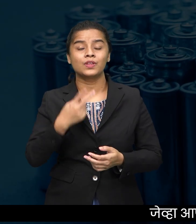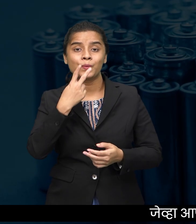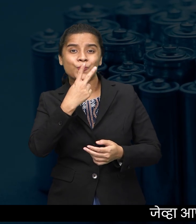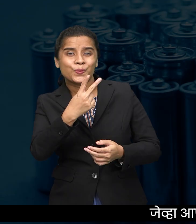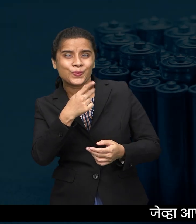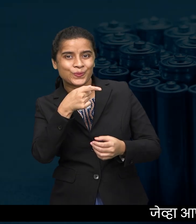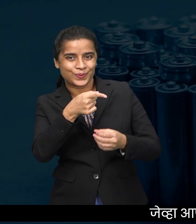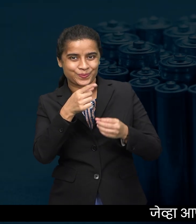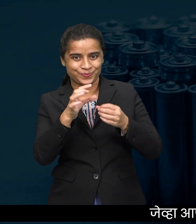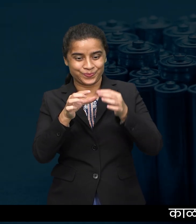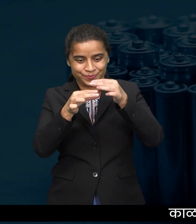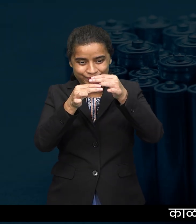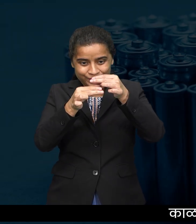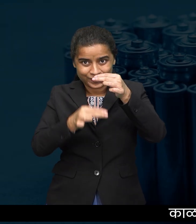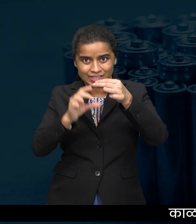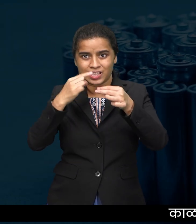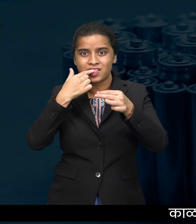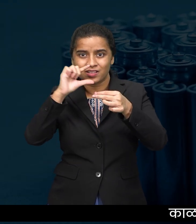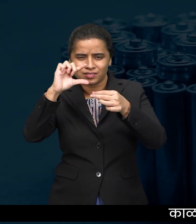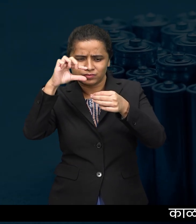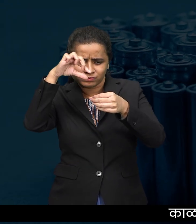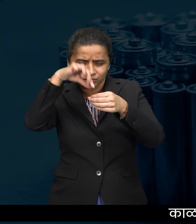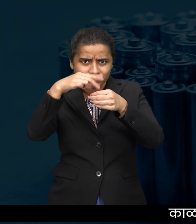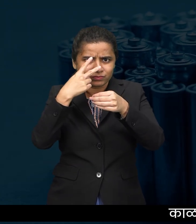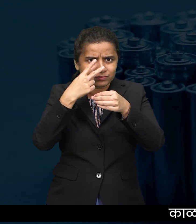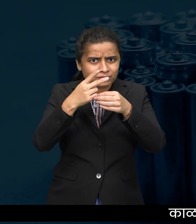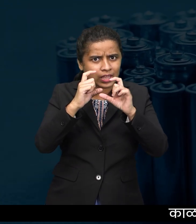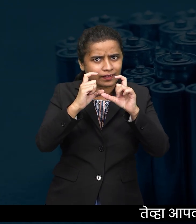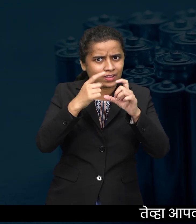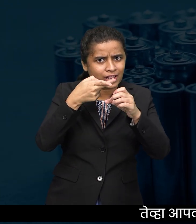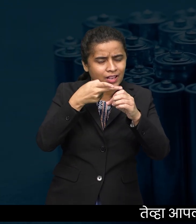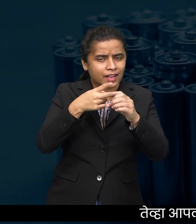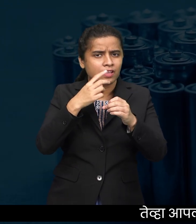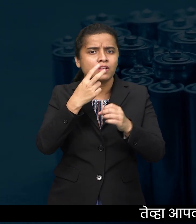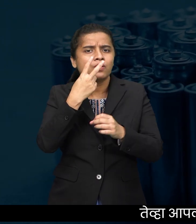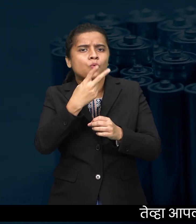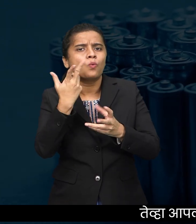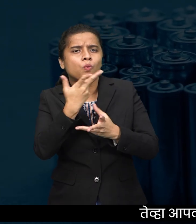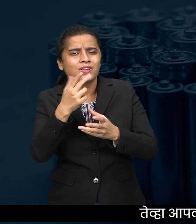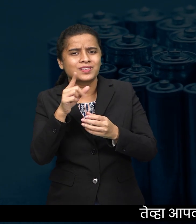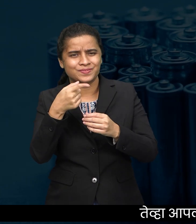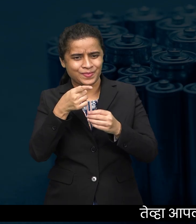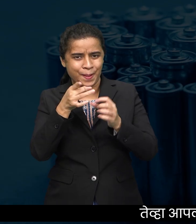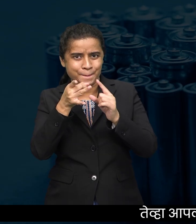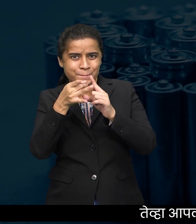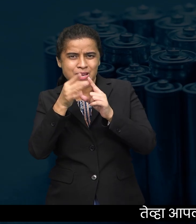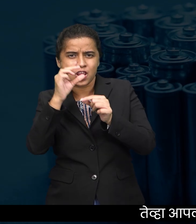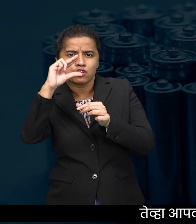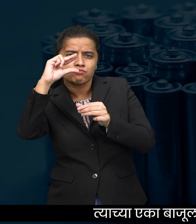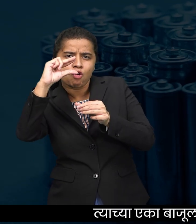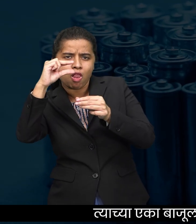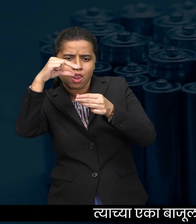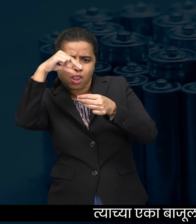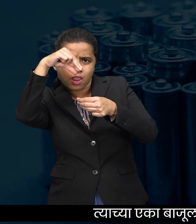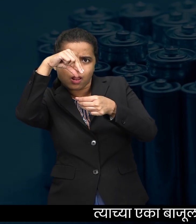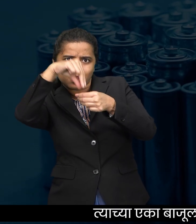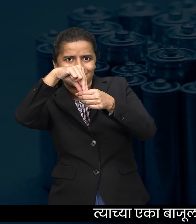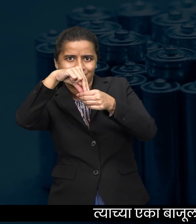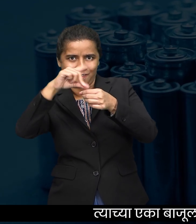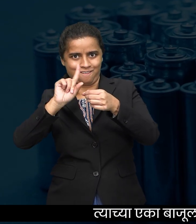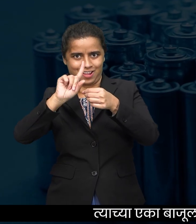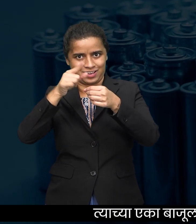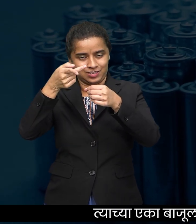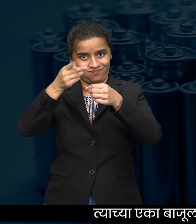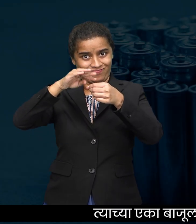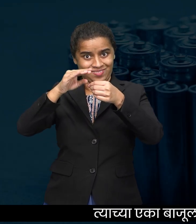जेव्हा आपण विद्युत घटामध्ये काळजीपूर्वक पाहतो तेव्हा आपल्याला लक्षात येते की त्याच्या एका